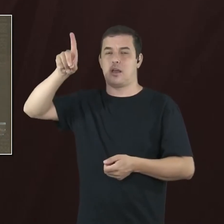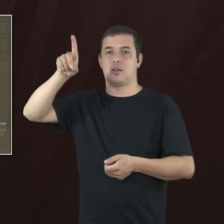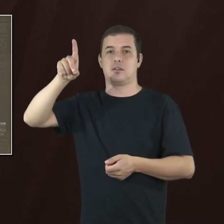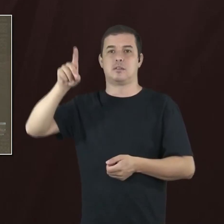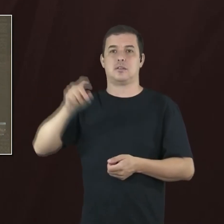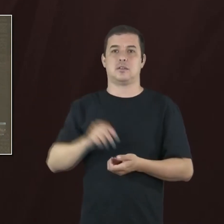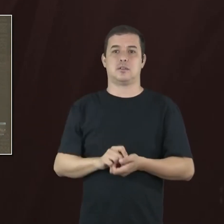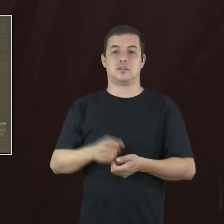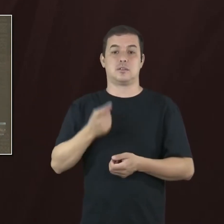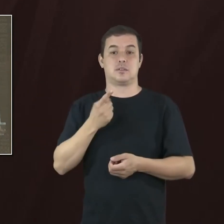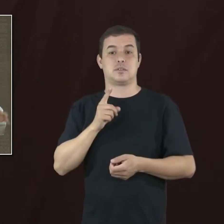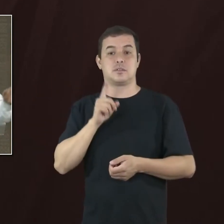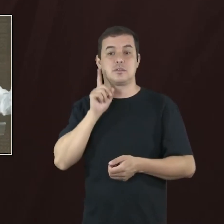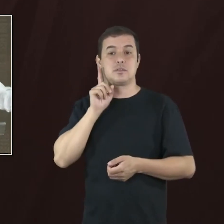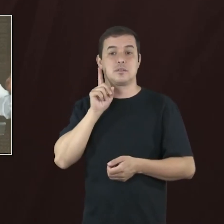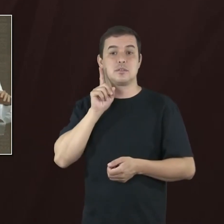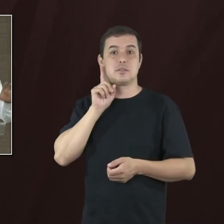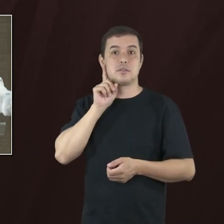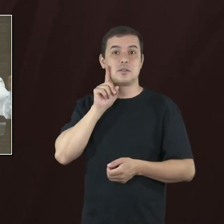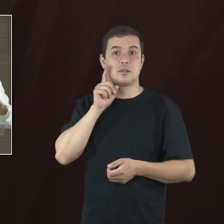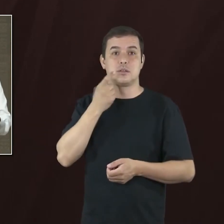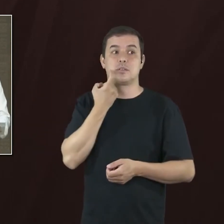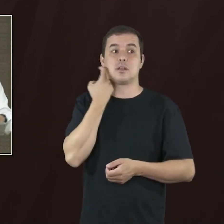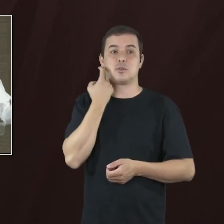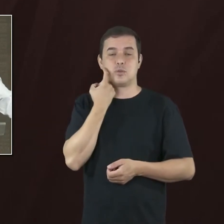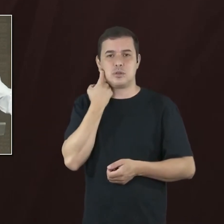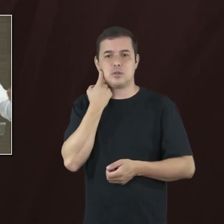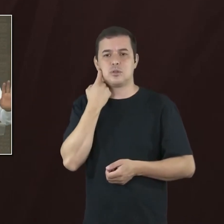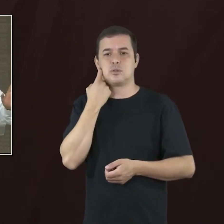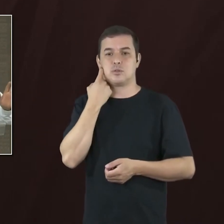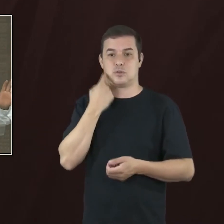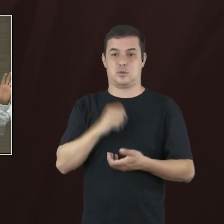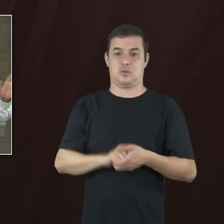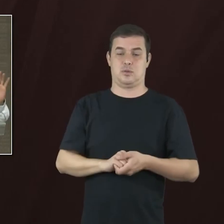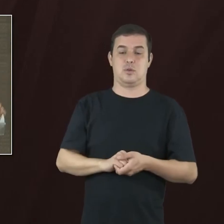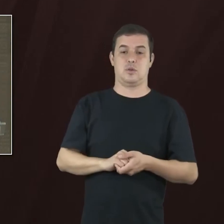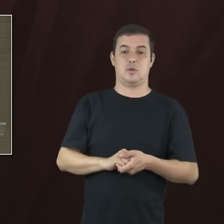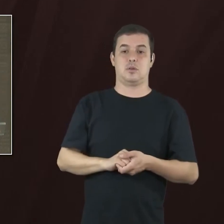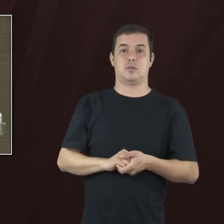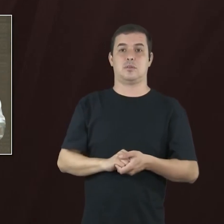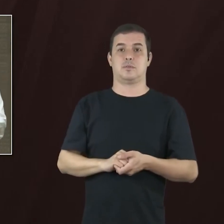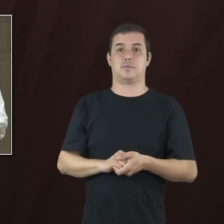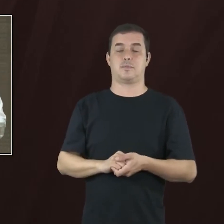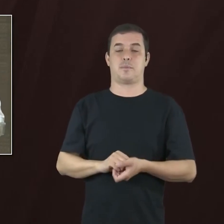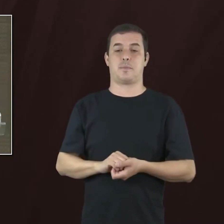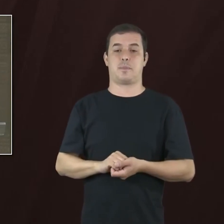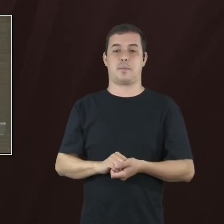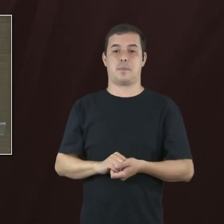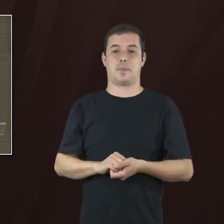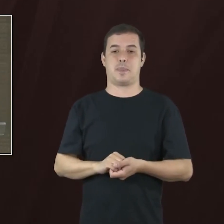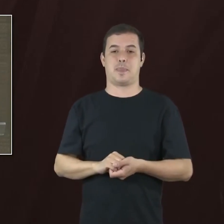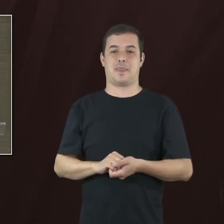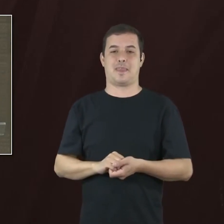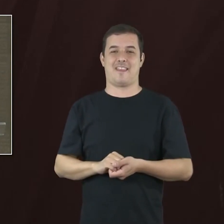foi para um lado. Ele viveu a sua vida, foi criado, se tornou um americano, né?